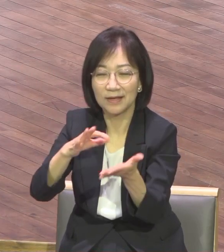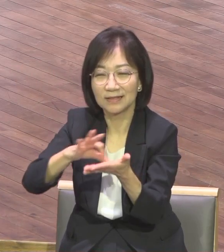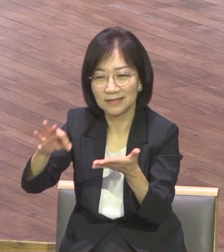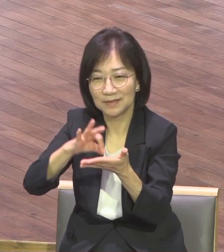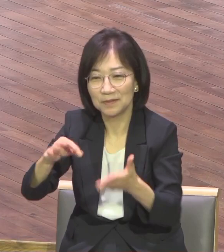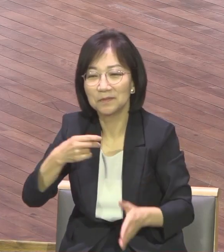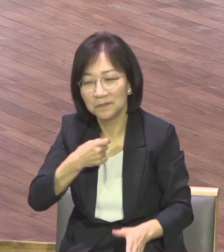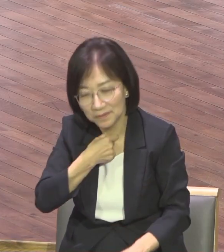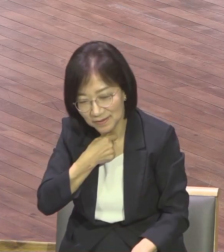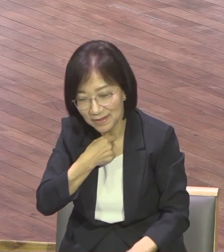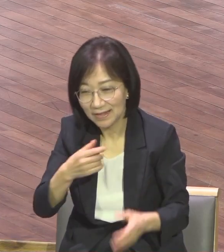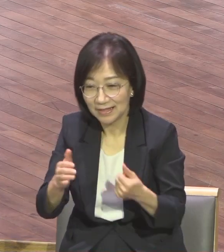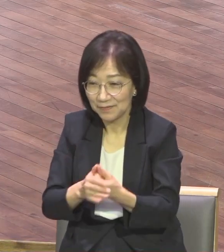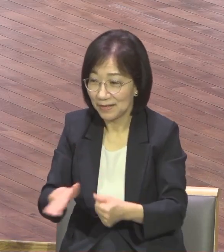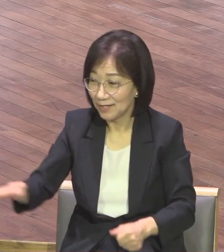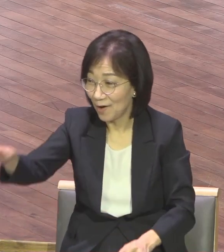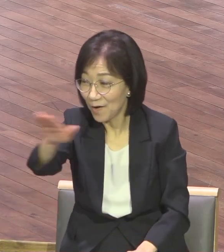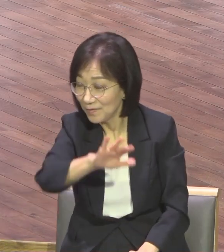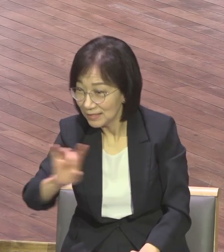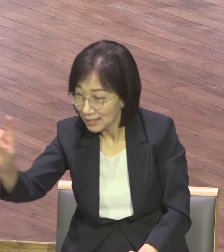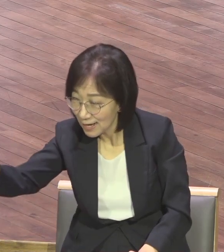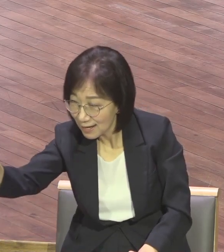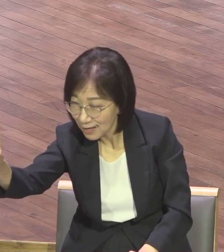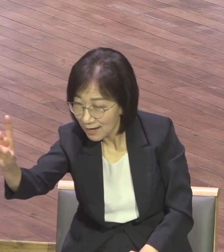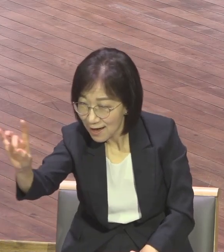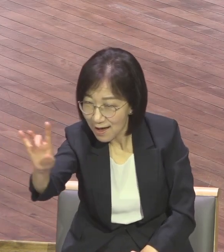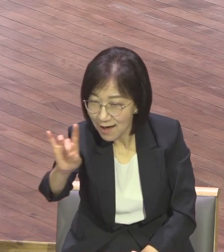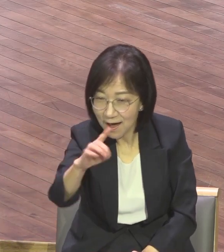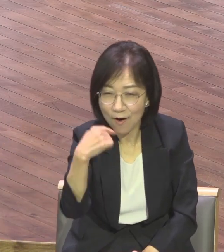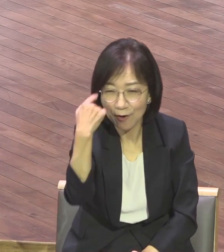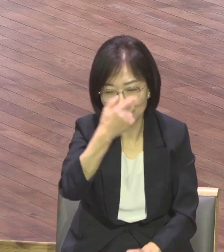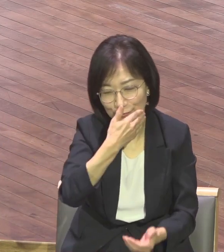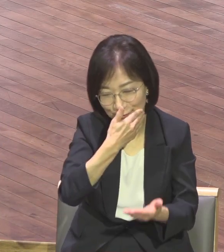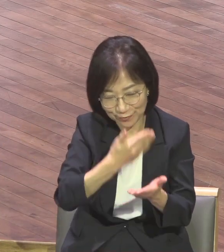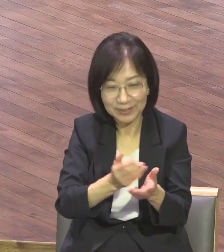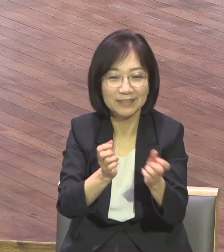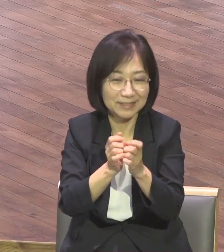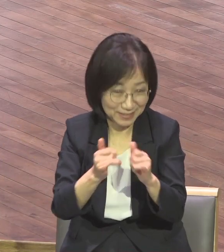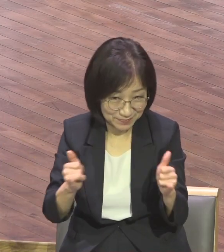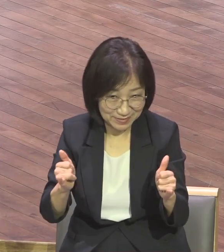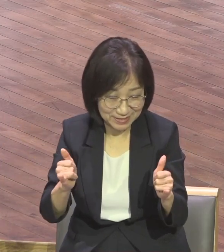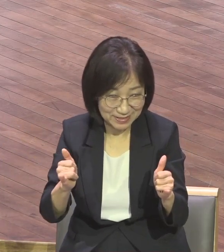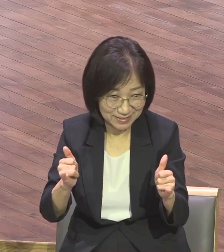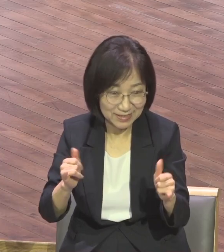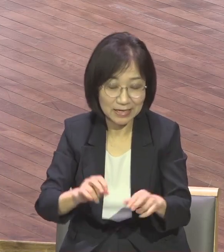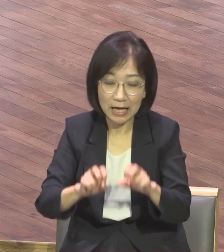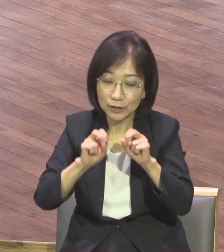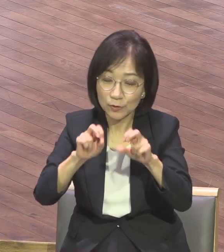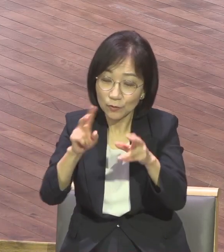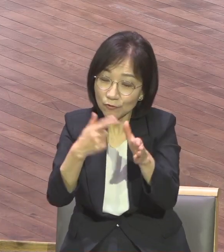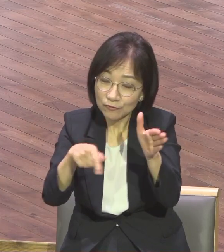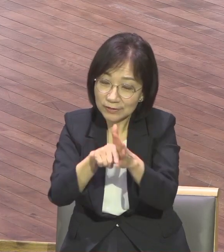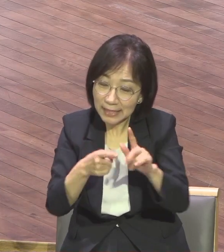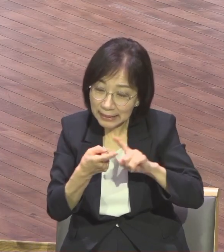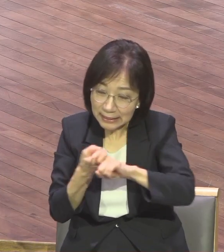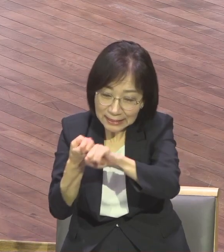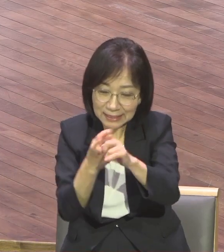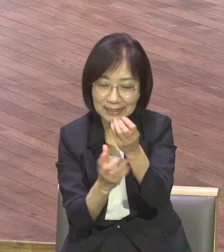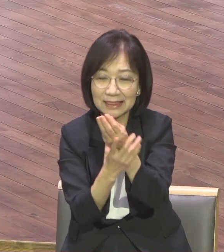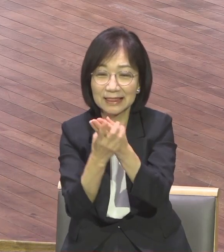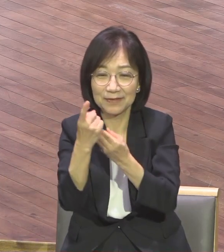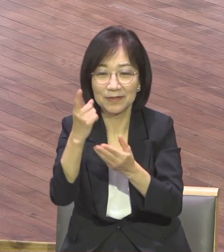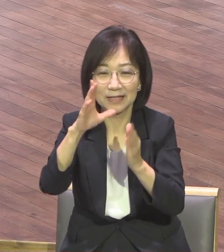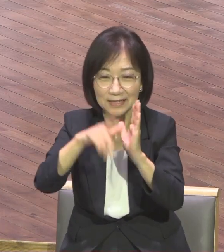분 한 분이 정말 소중합니다. 선교적 한 팀 이룰 때 하나님의 영광을 보게 됩니다.